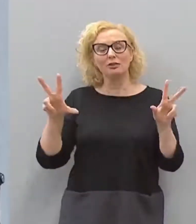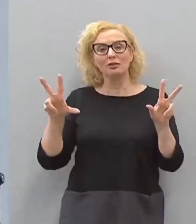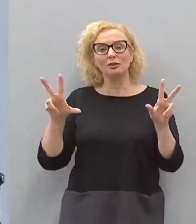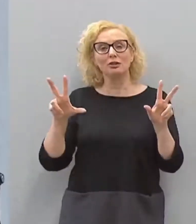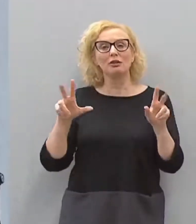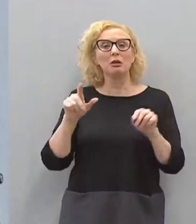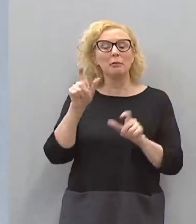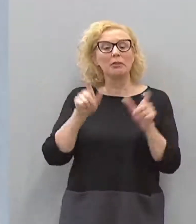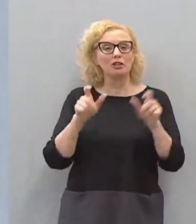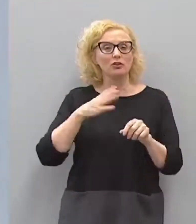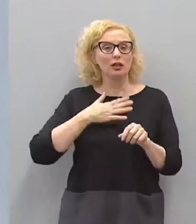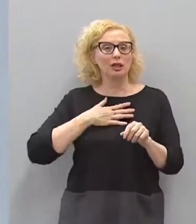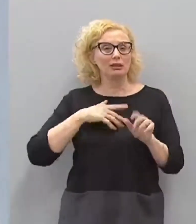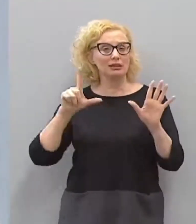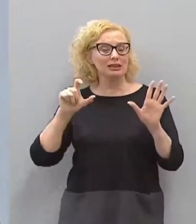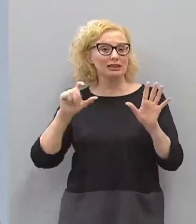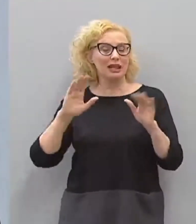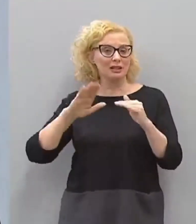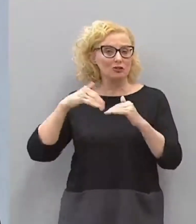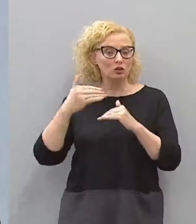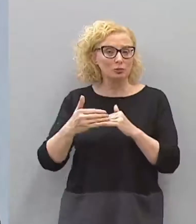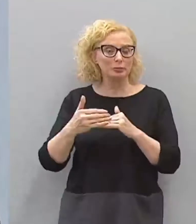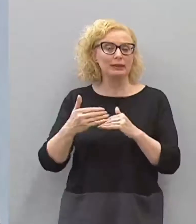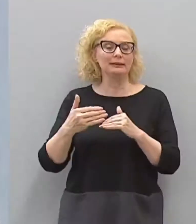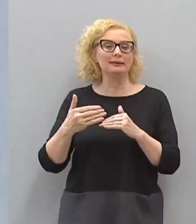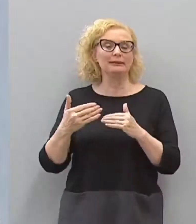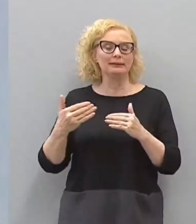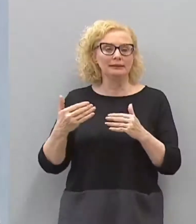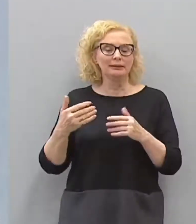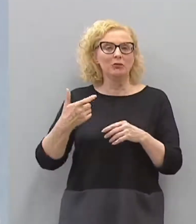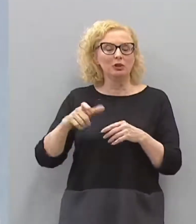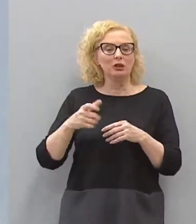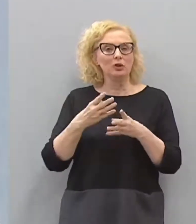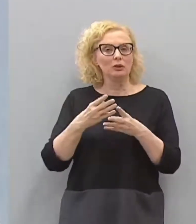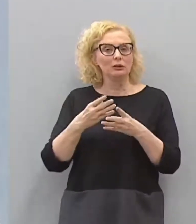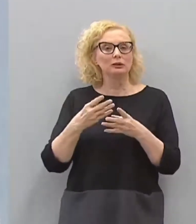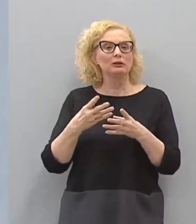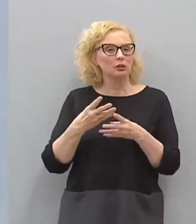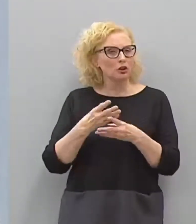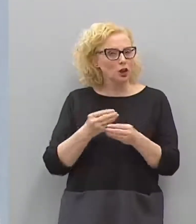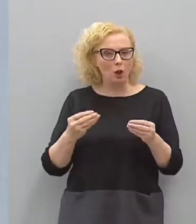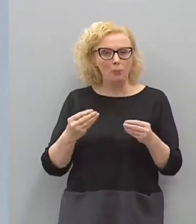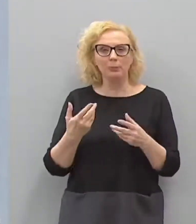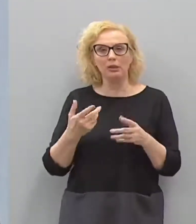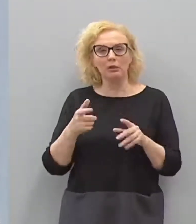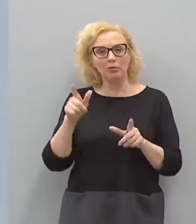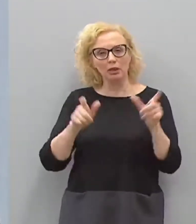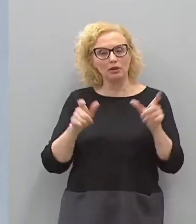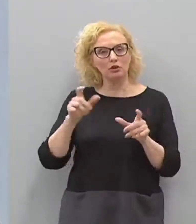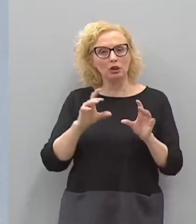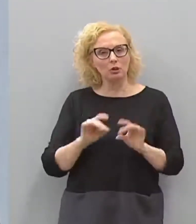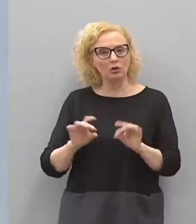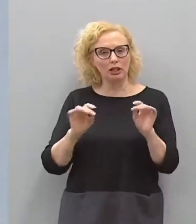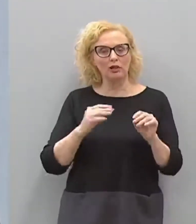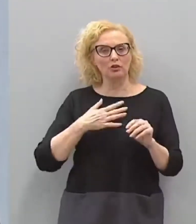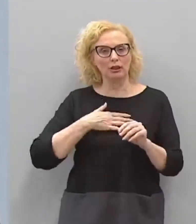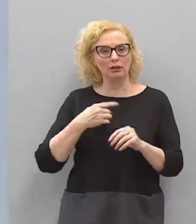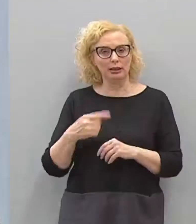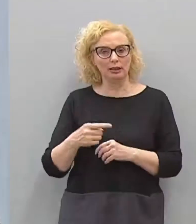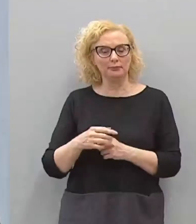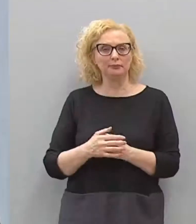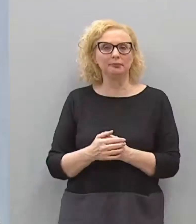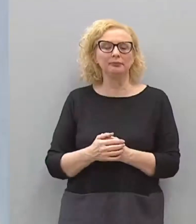70 che purtroppo ogni giorno sono sempre un numero troppo alto troppo elevato di di contagiati e